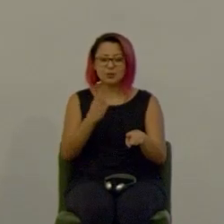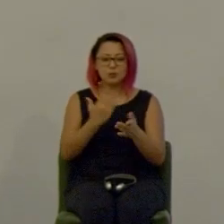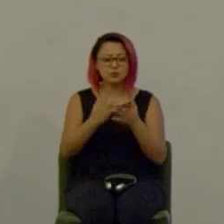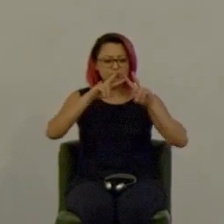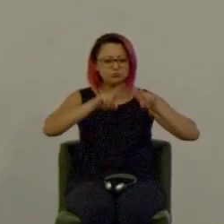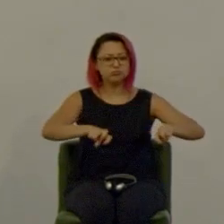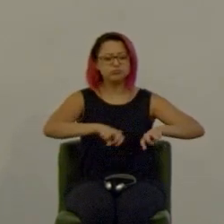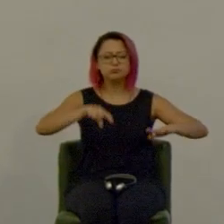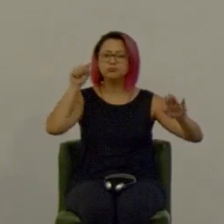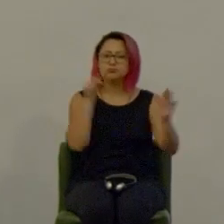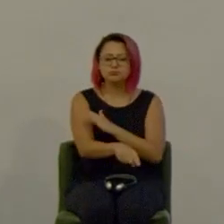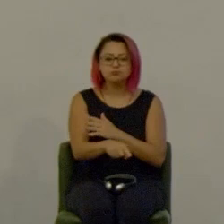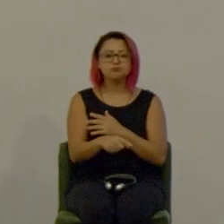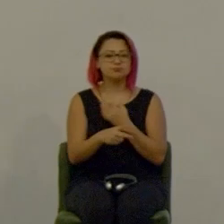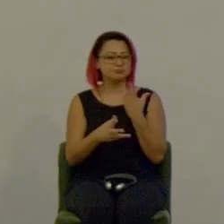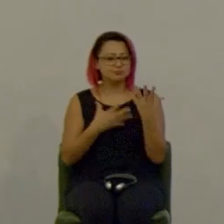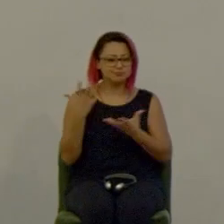mais ortodoxa e depois procurou